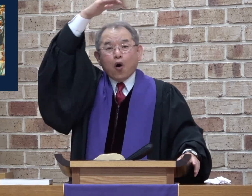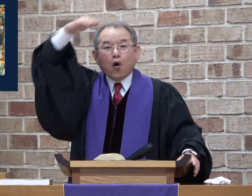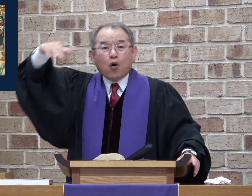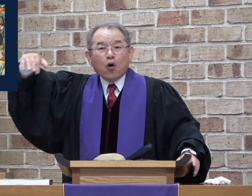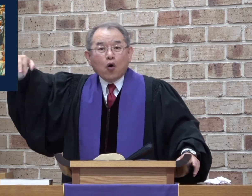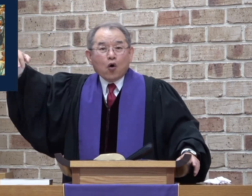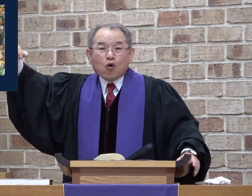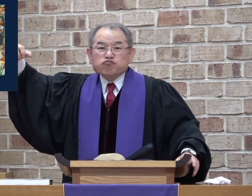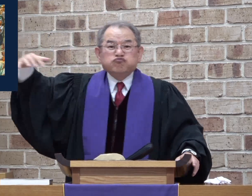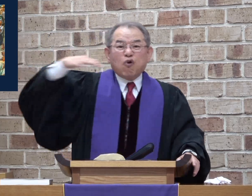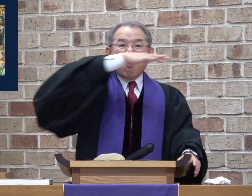물이